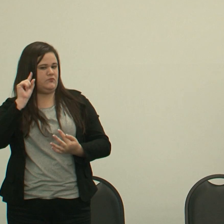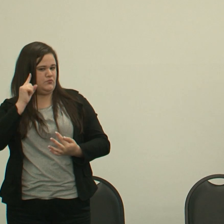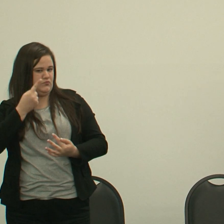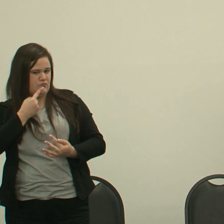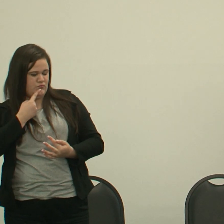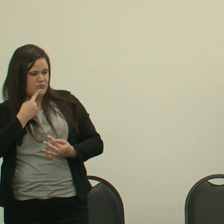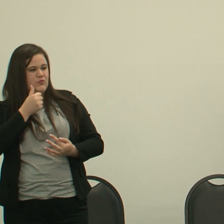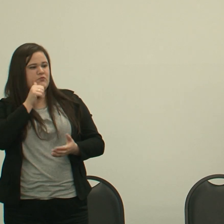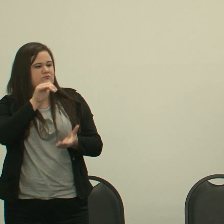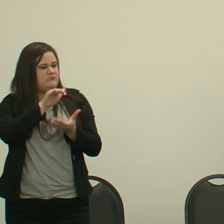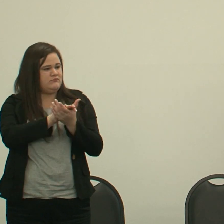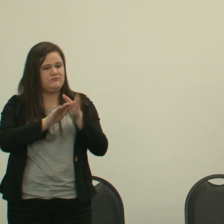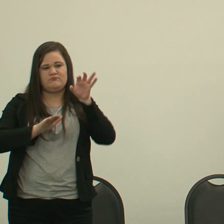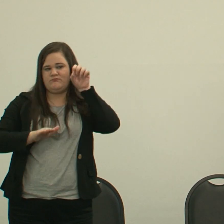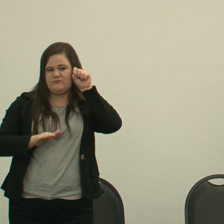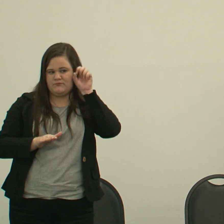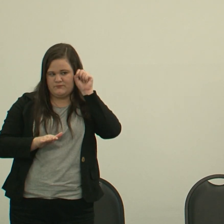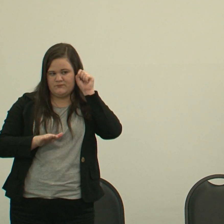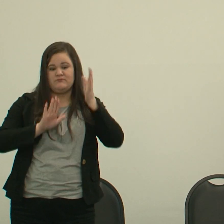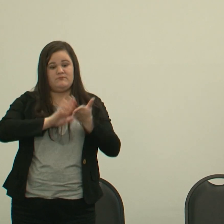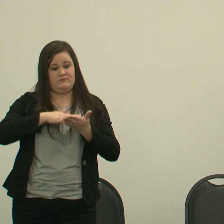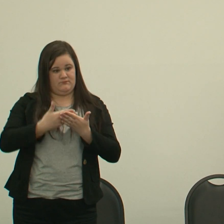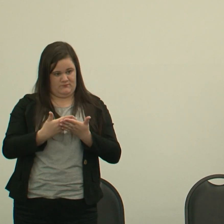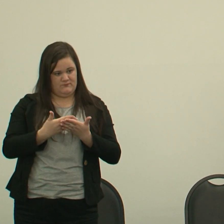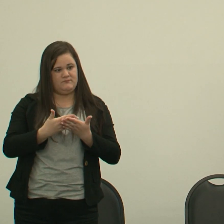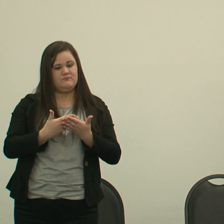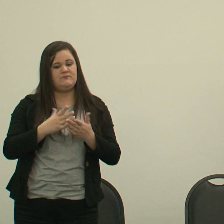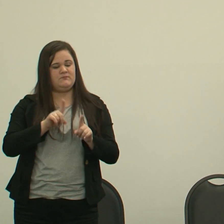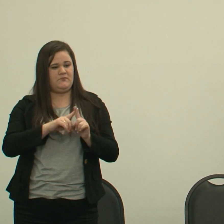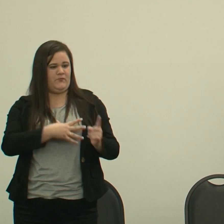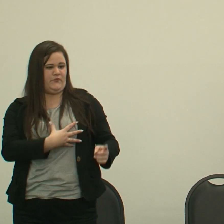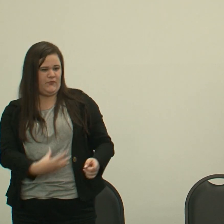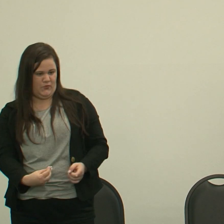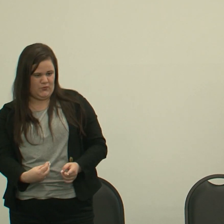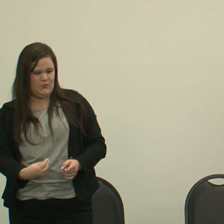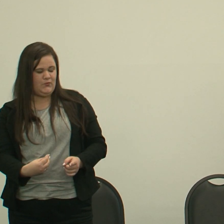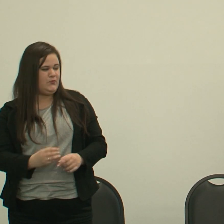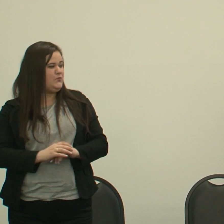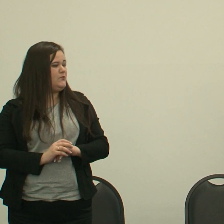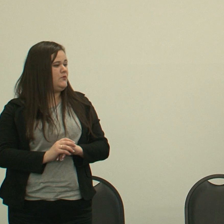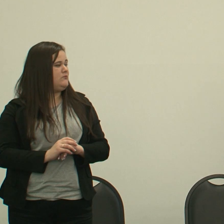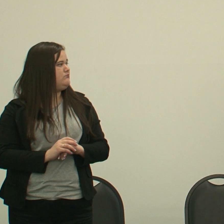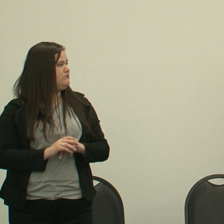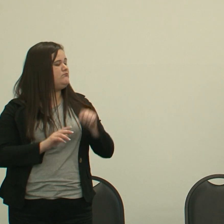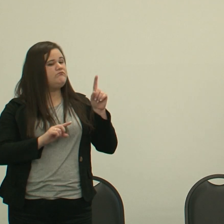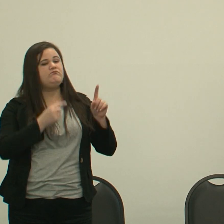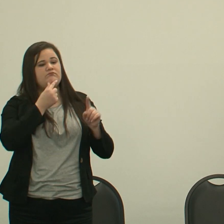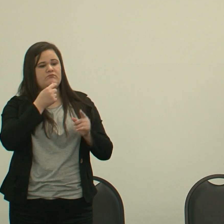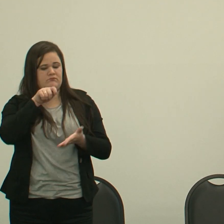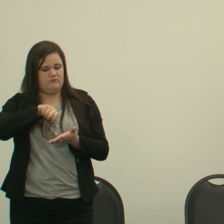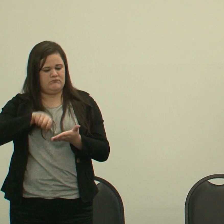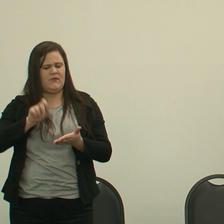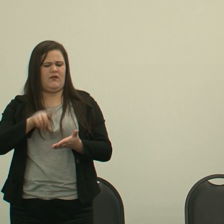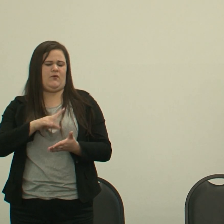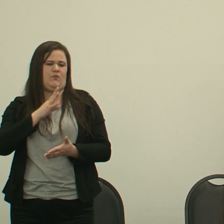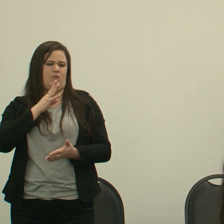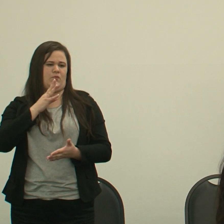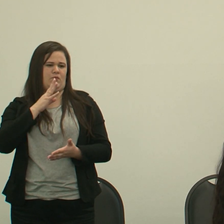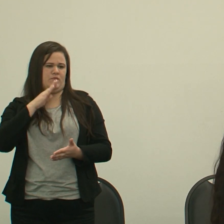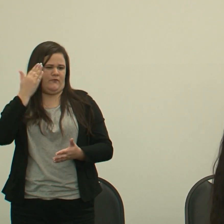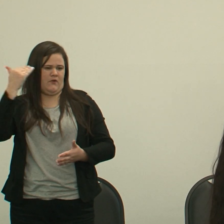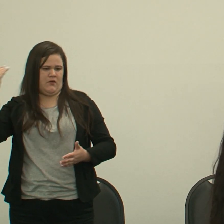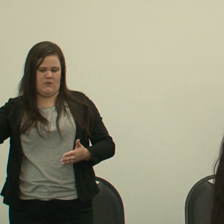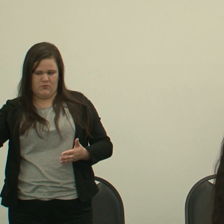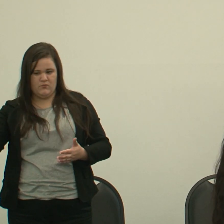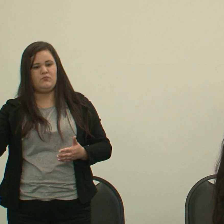a esposa, ouvinte, intérprete e o filho do casal. E esse autor, ele é conhecido. Antes de produzir